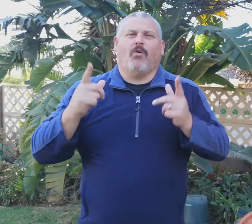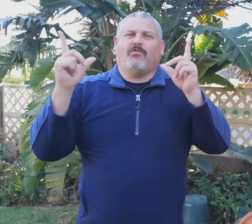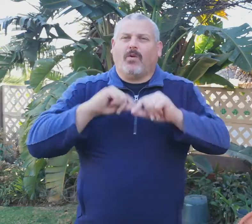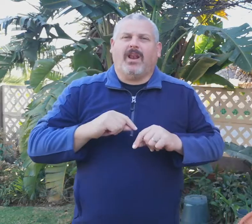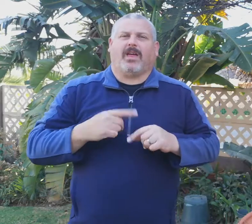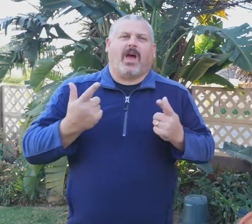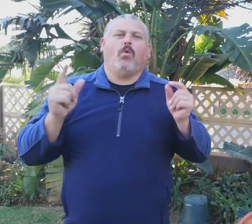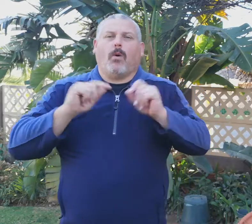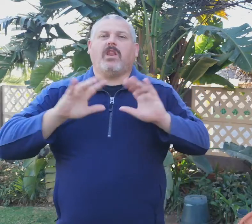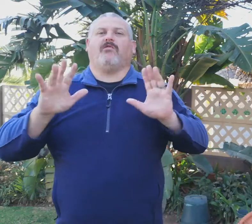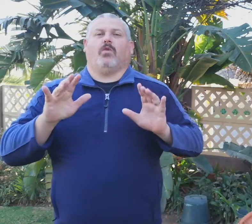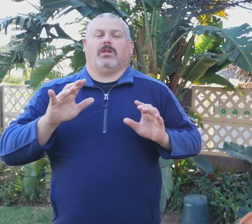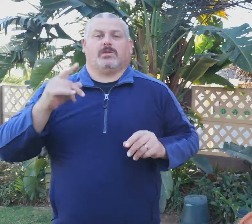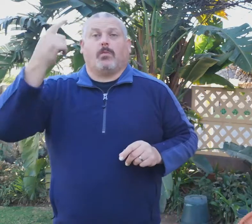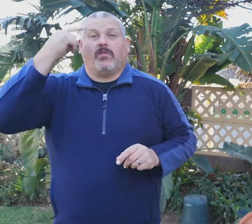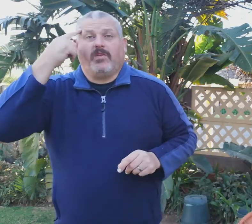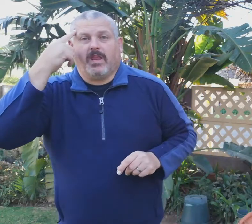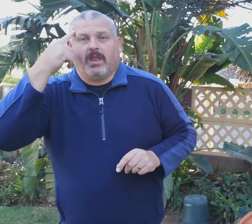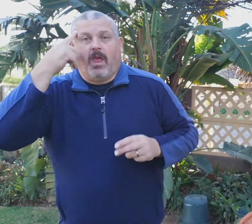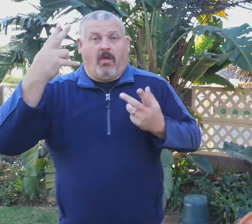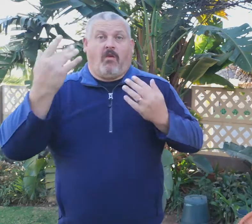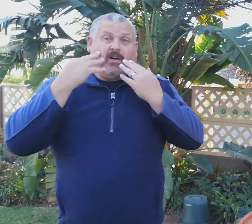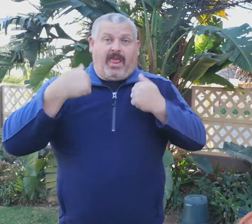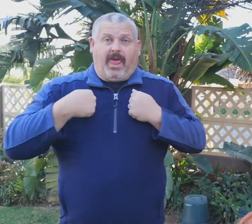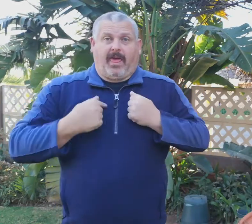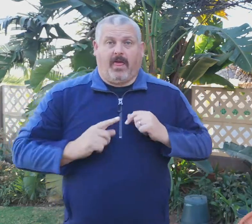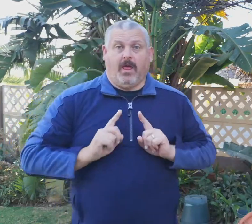Hoe wonderlik, how wonderful is het om te weet, wanneer ek